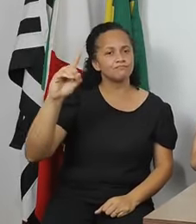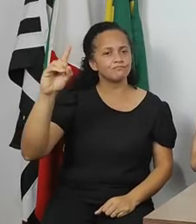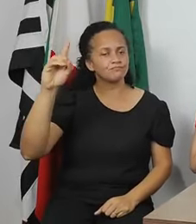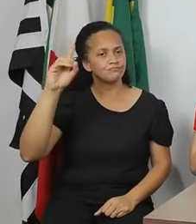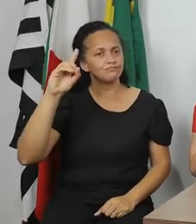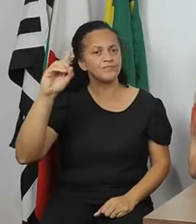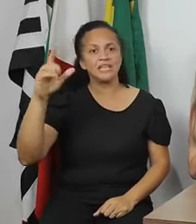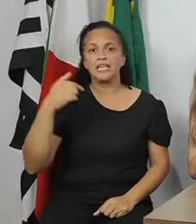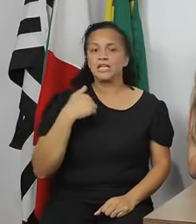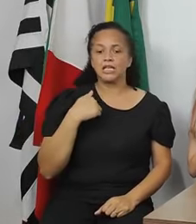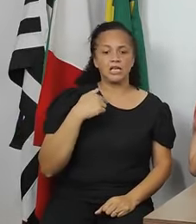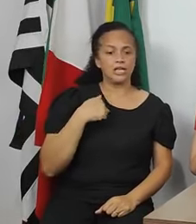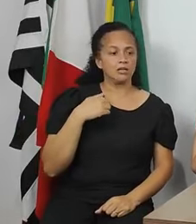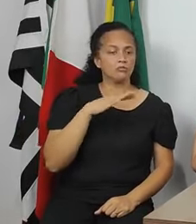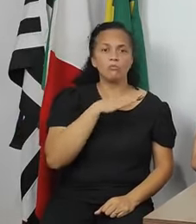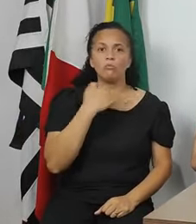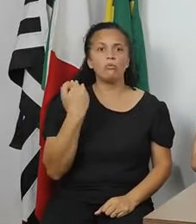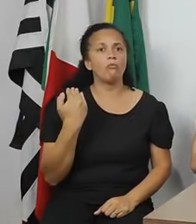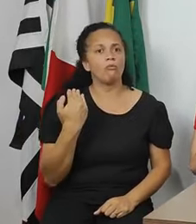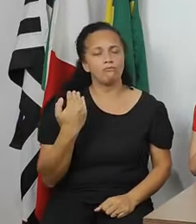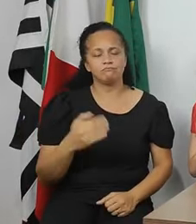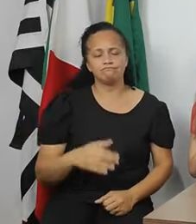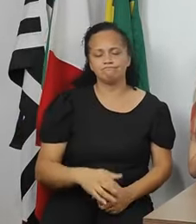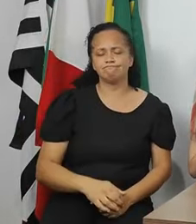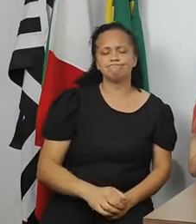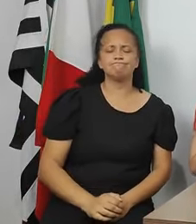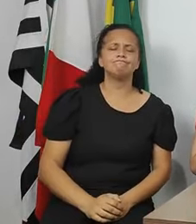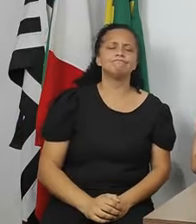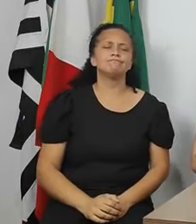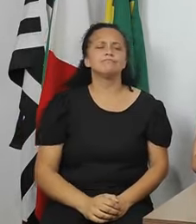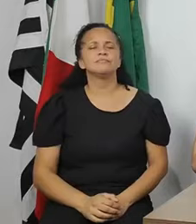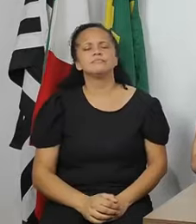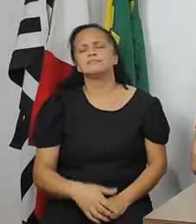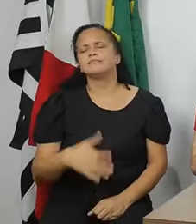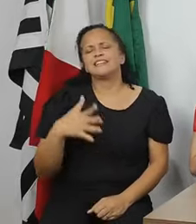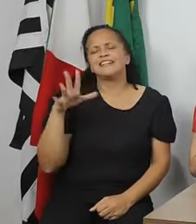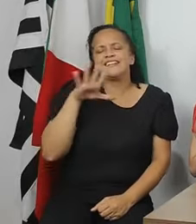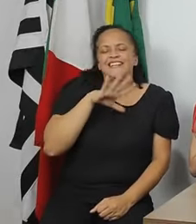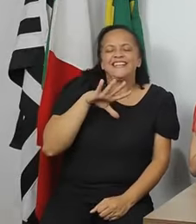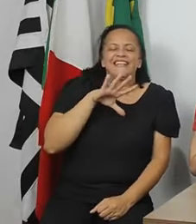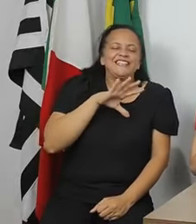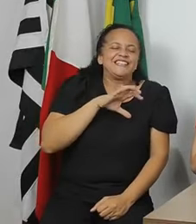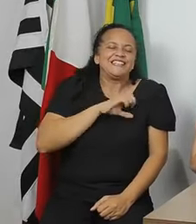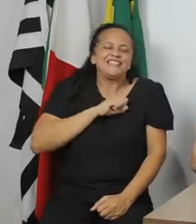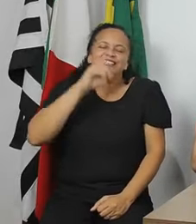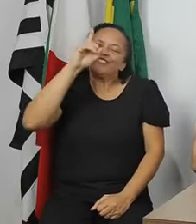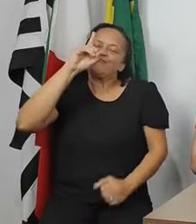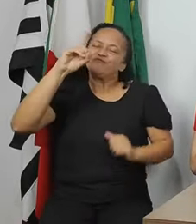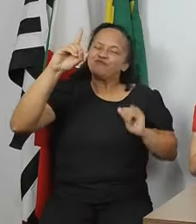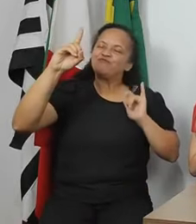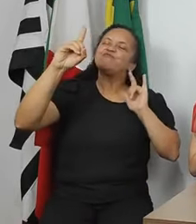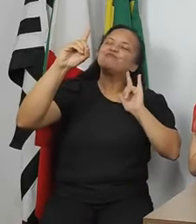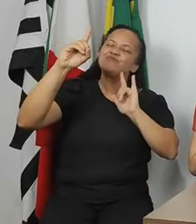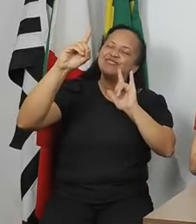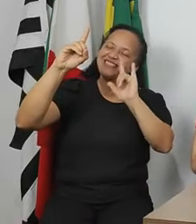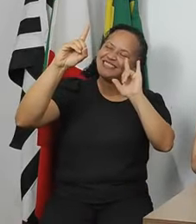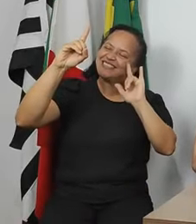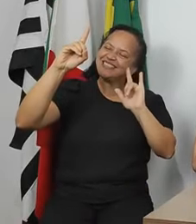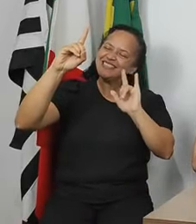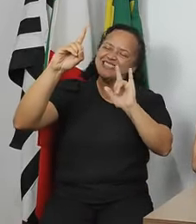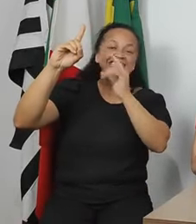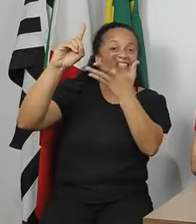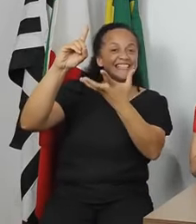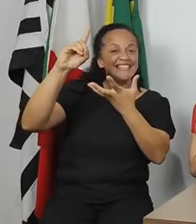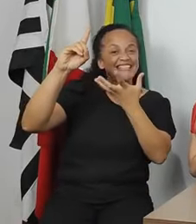eu morro. Como eu Te amo, como eu